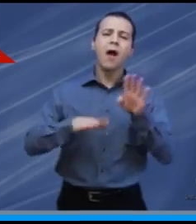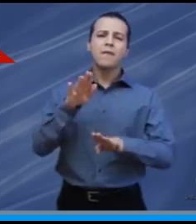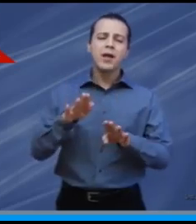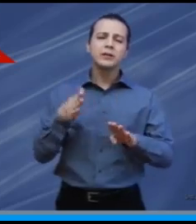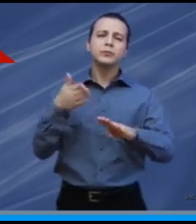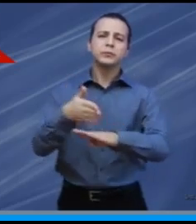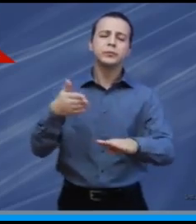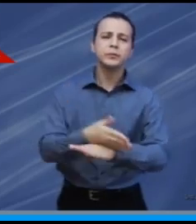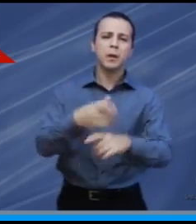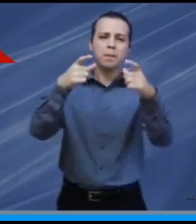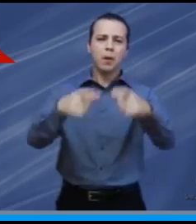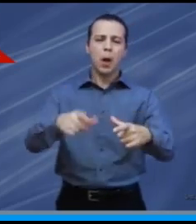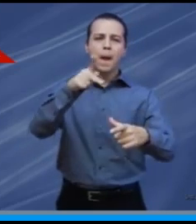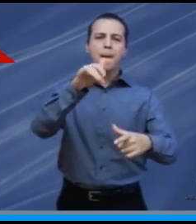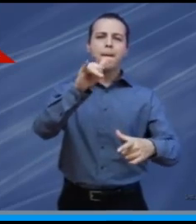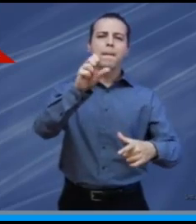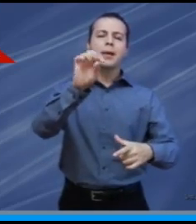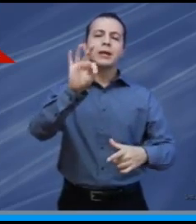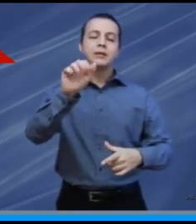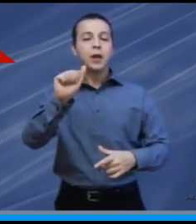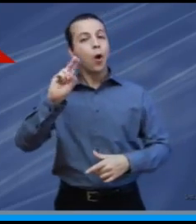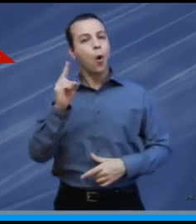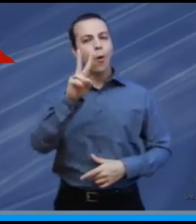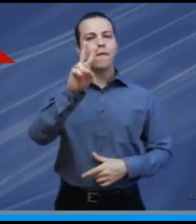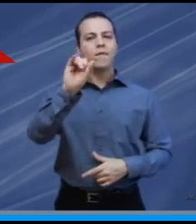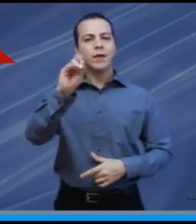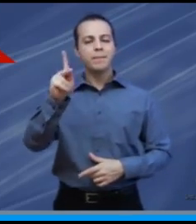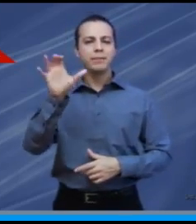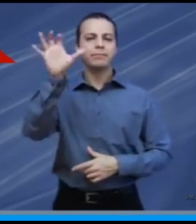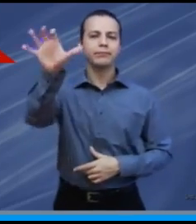com deficiência na pista ou na área VIP do show.